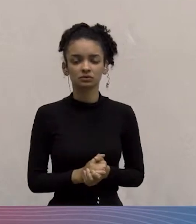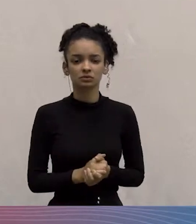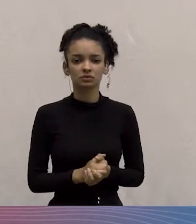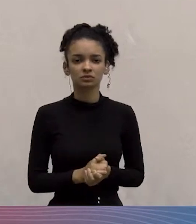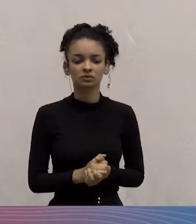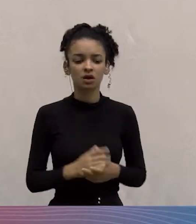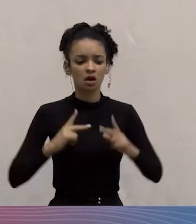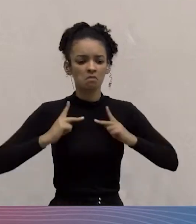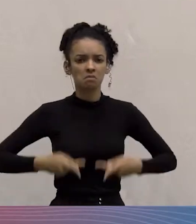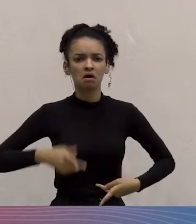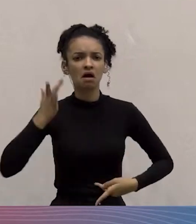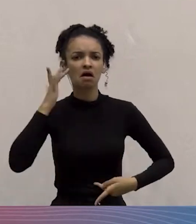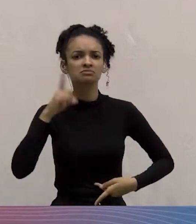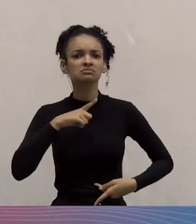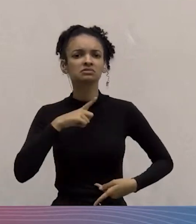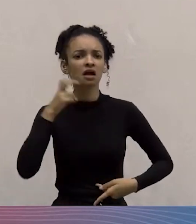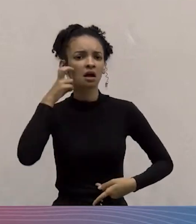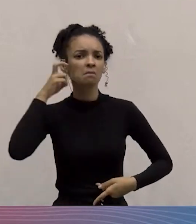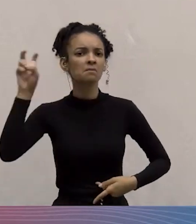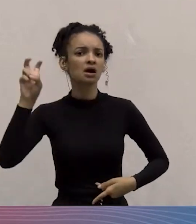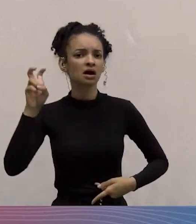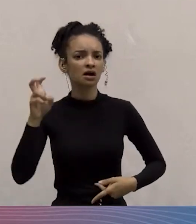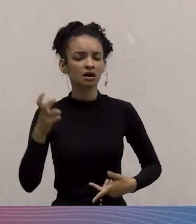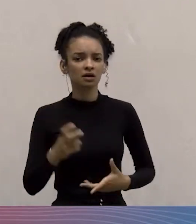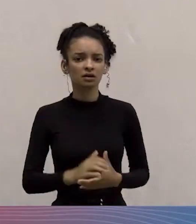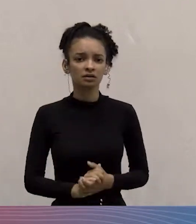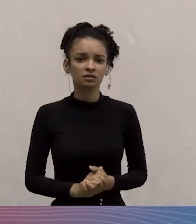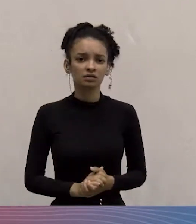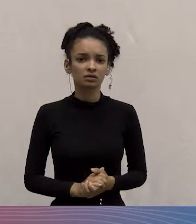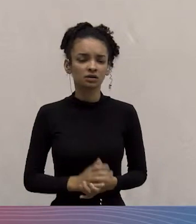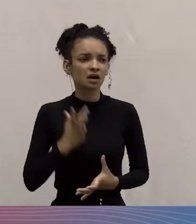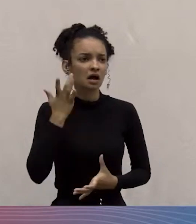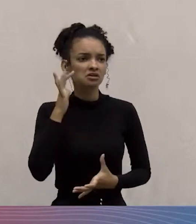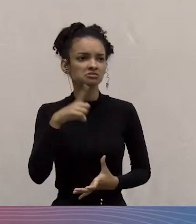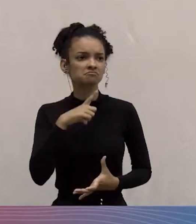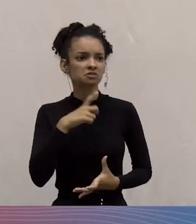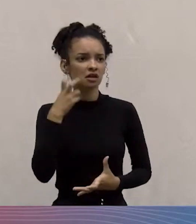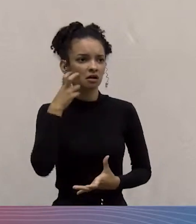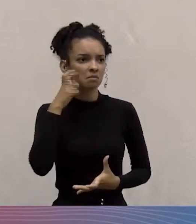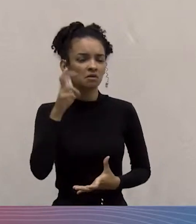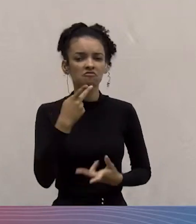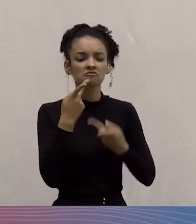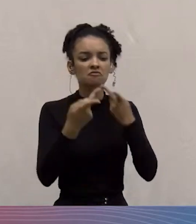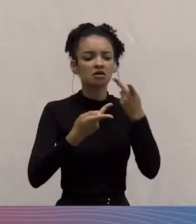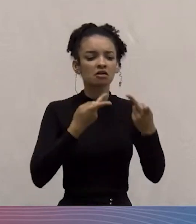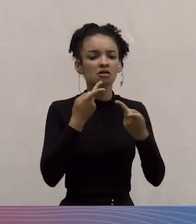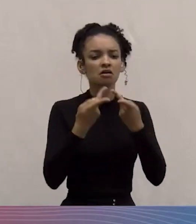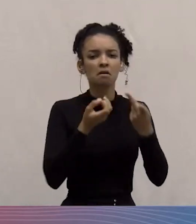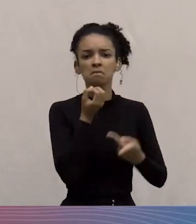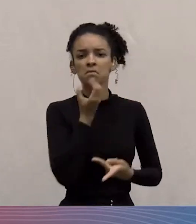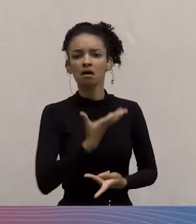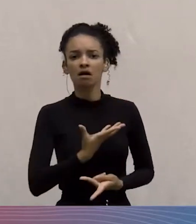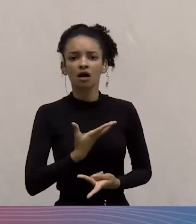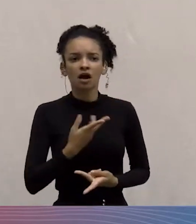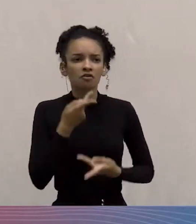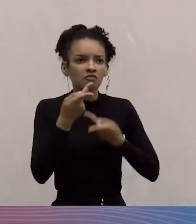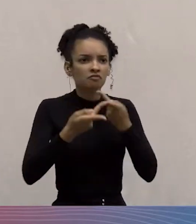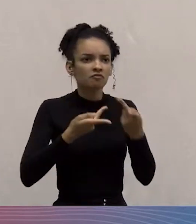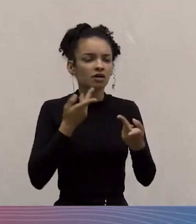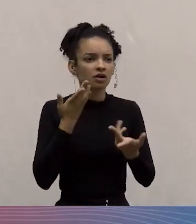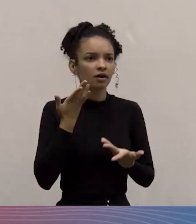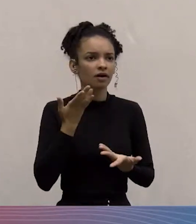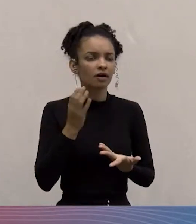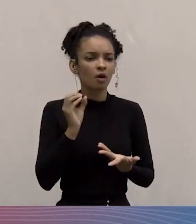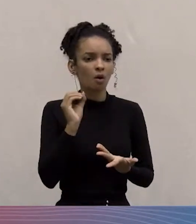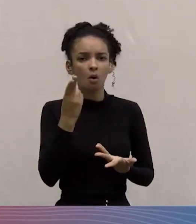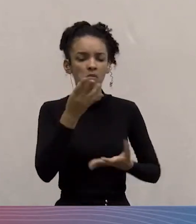O homem acha que tem capacidade de convencimento. O homem acha que tem capacidade de falar com eloquência. O homem acha que tem